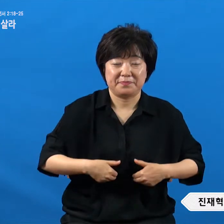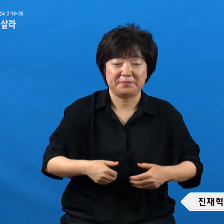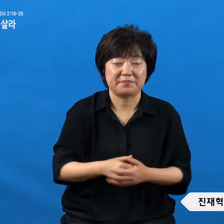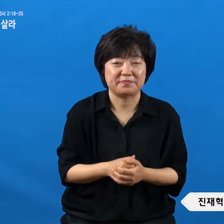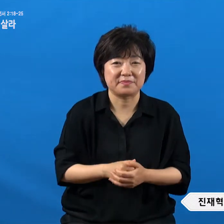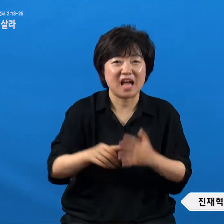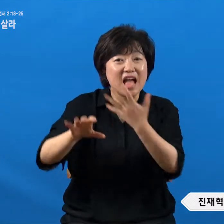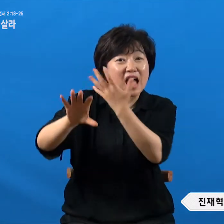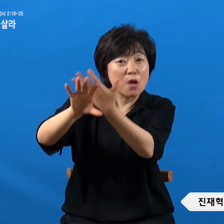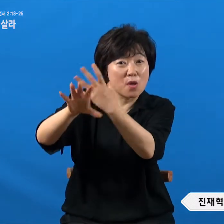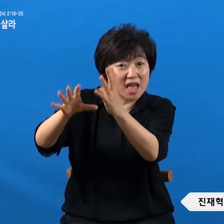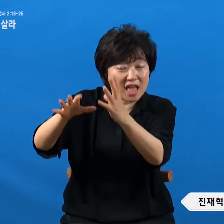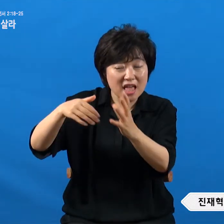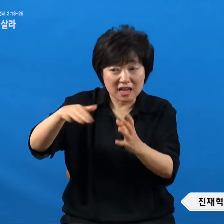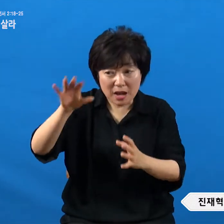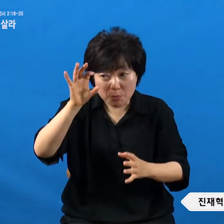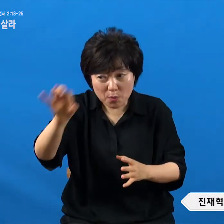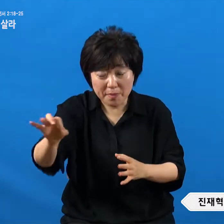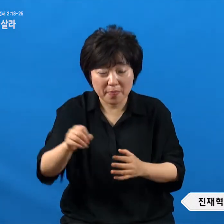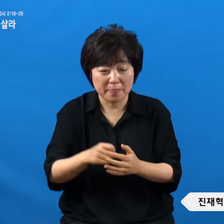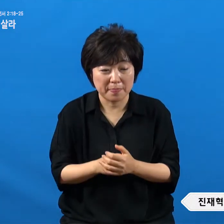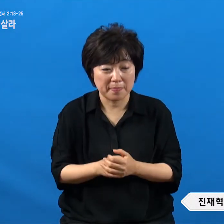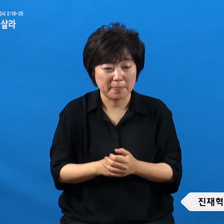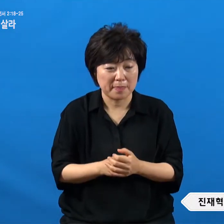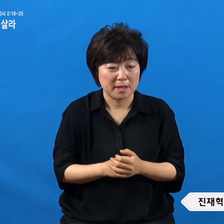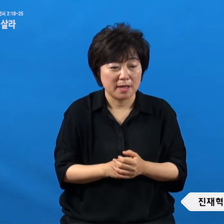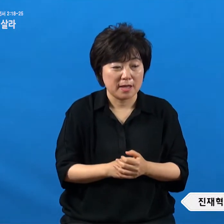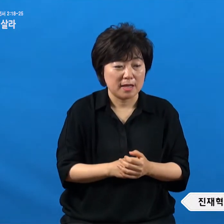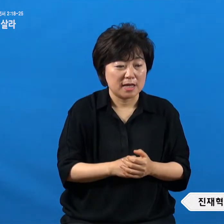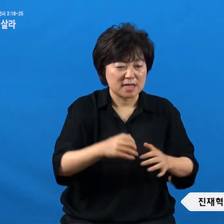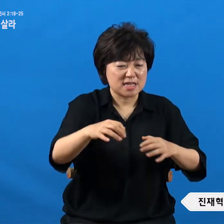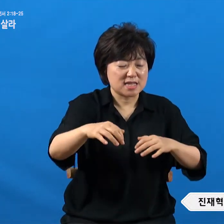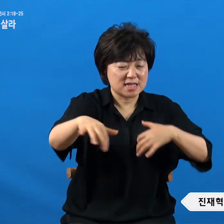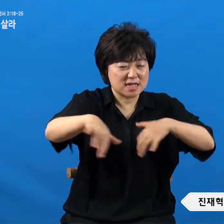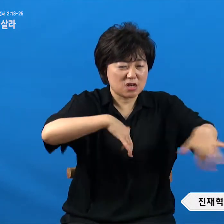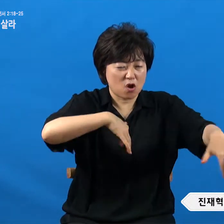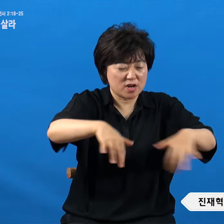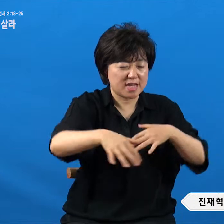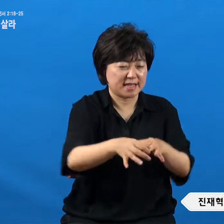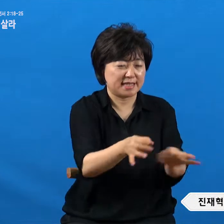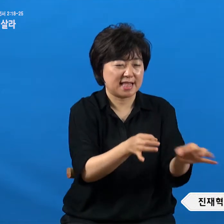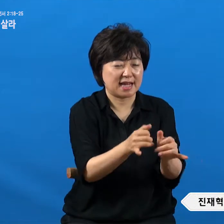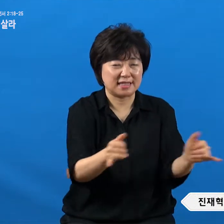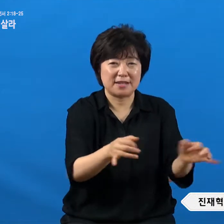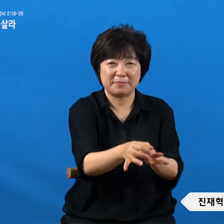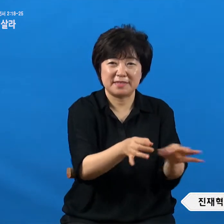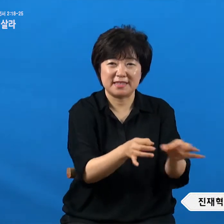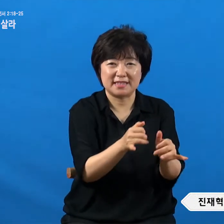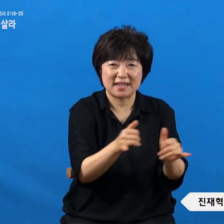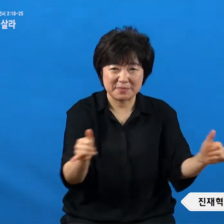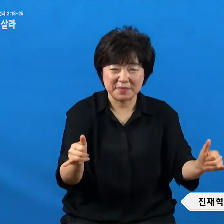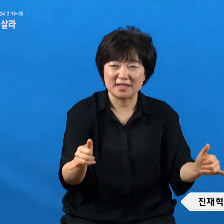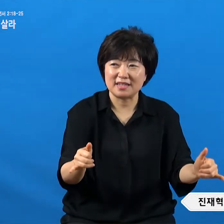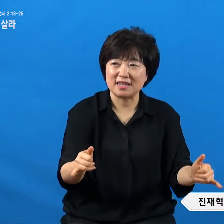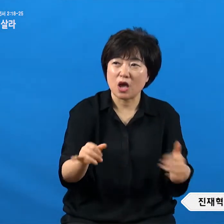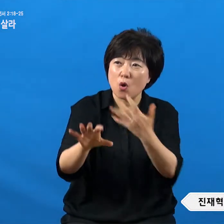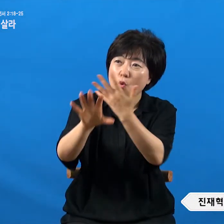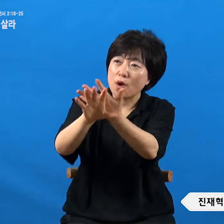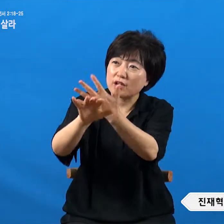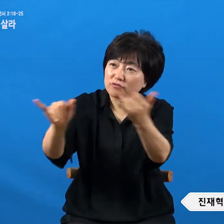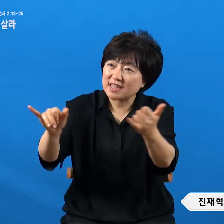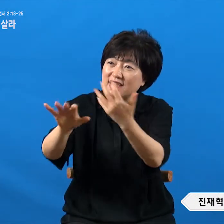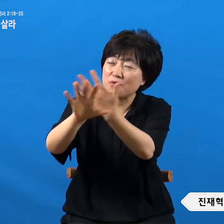해외에 나가보면, 선교지에 가보면 길거리에 많은 상인들이 지나가는 외국인들을 향해 이렇게